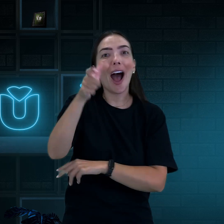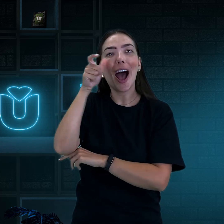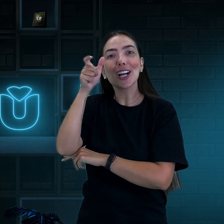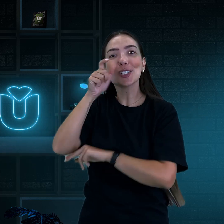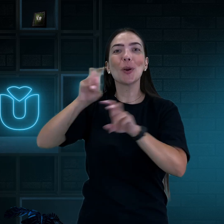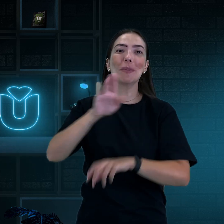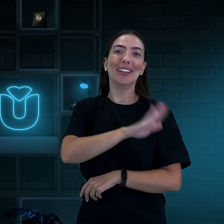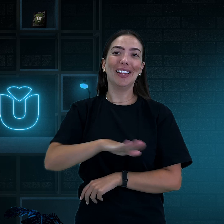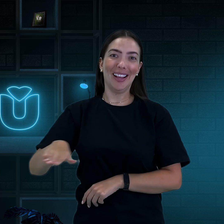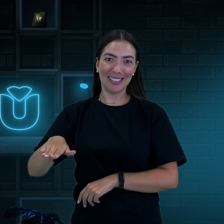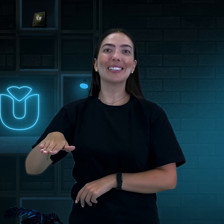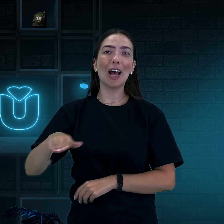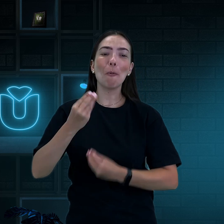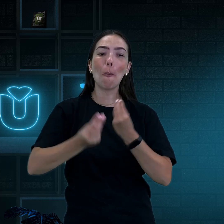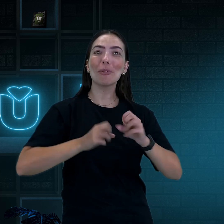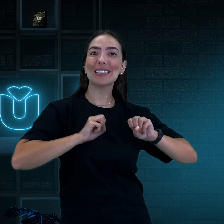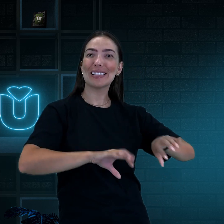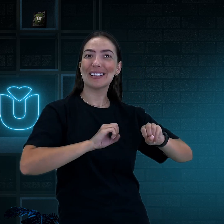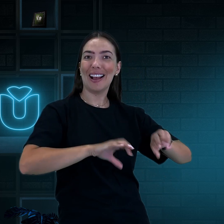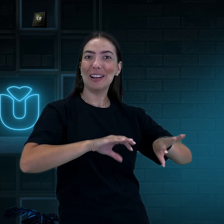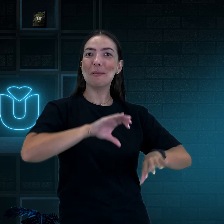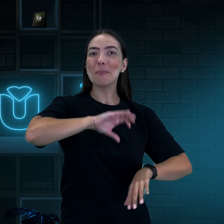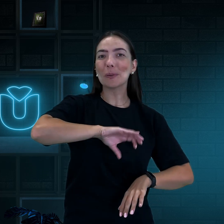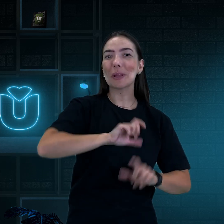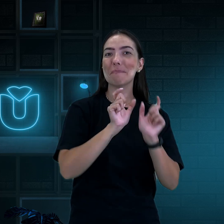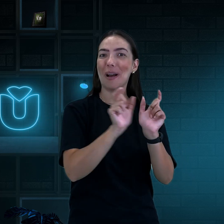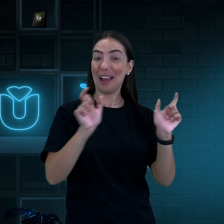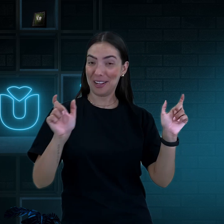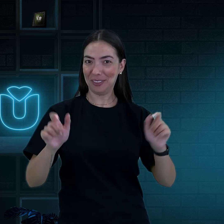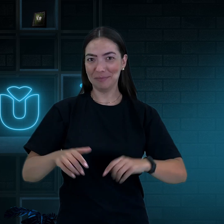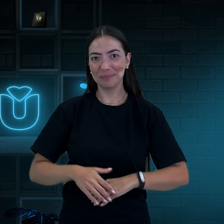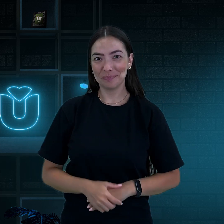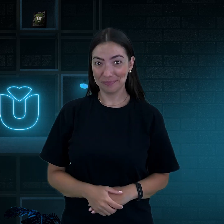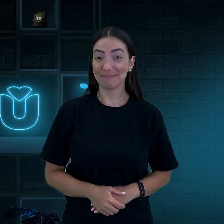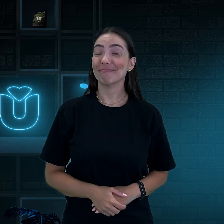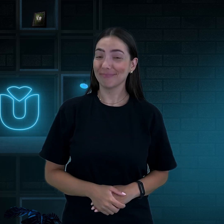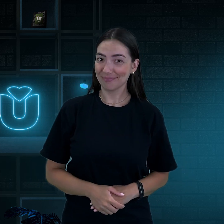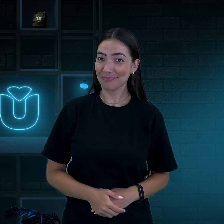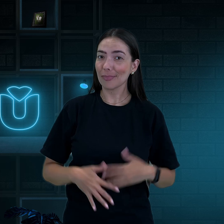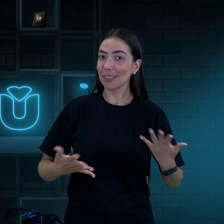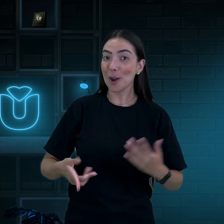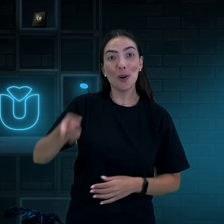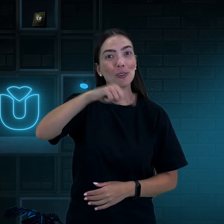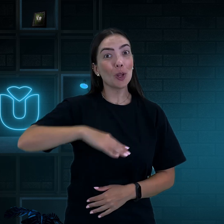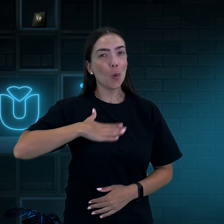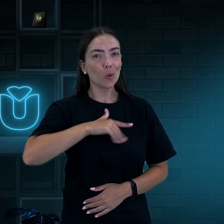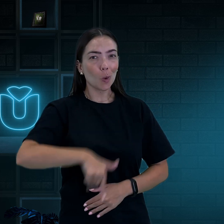É só você procurar aqui que você vai encontrar como se ensina português para crianças surdas. Espero que